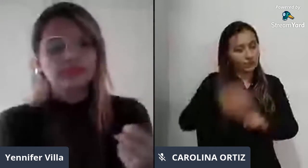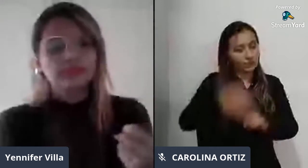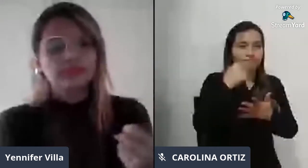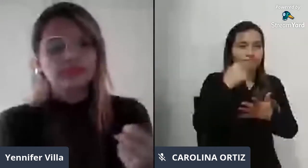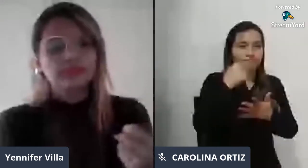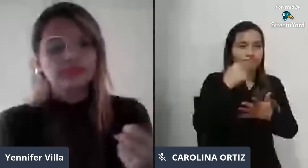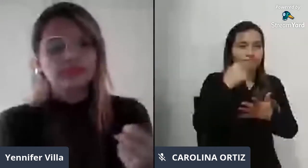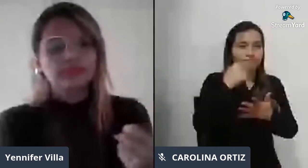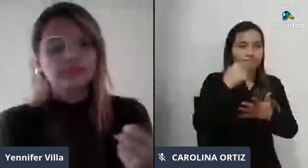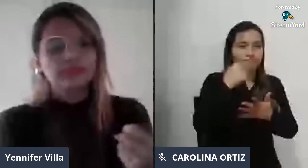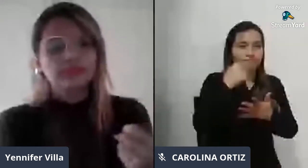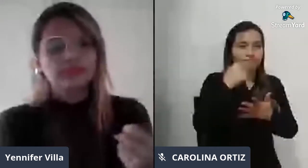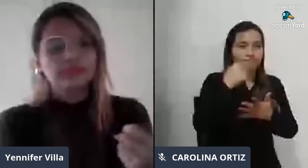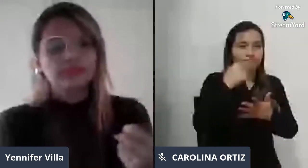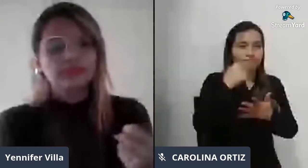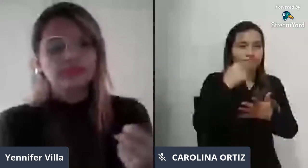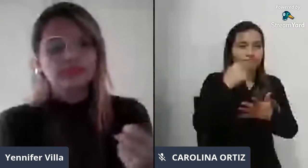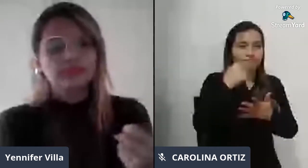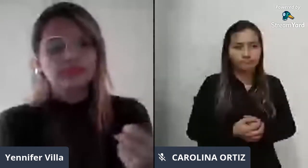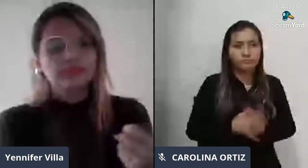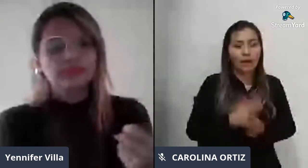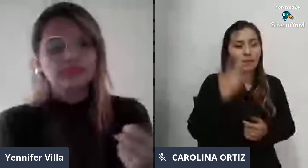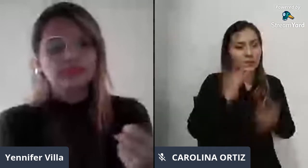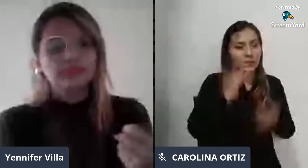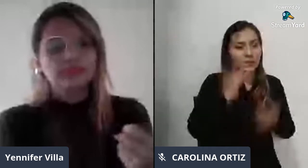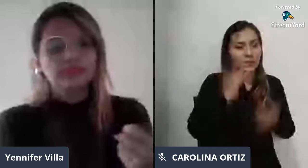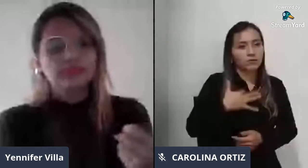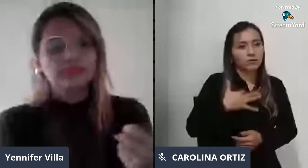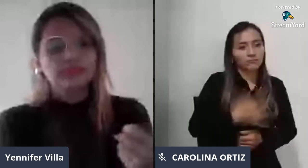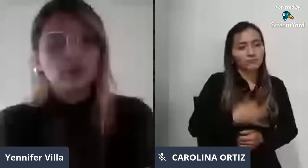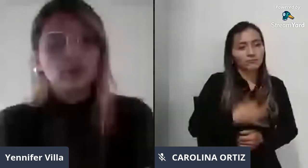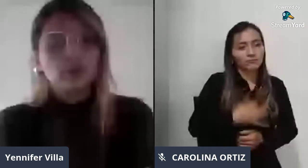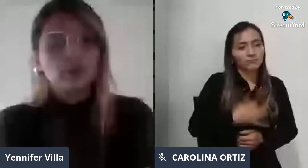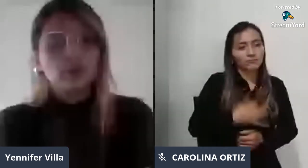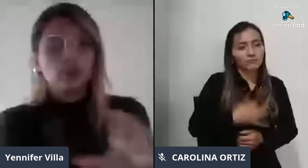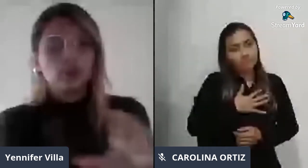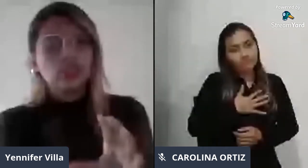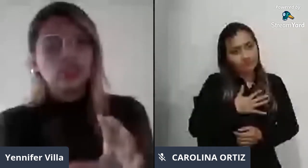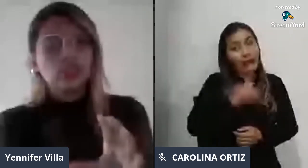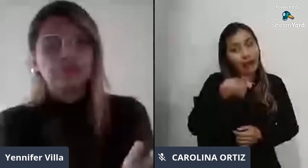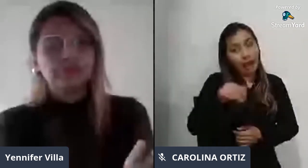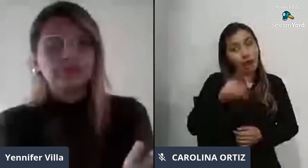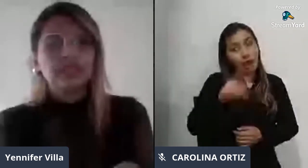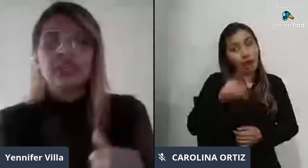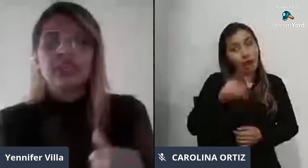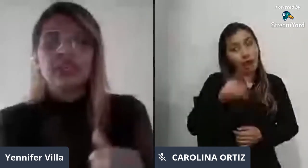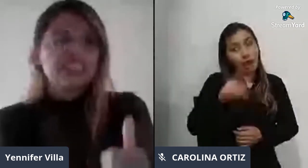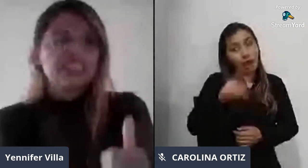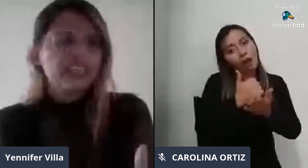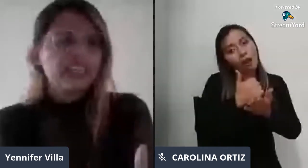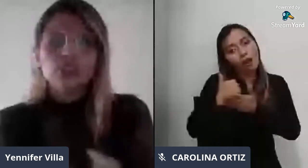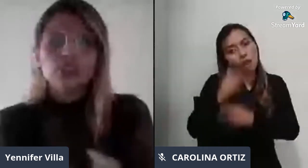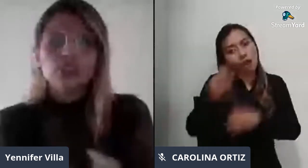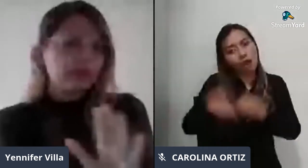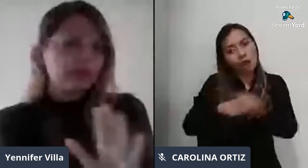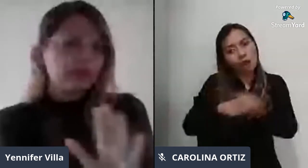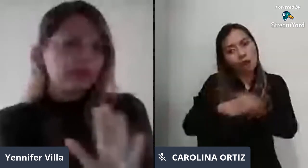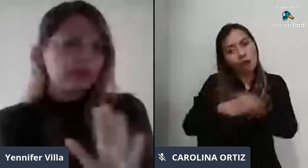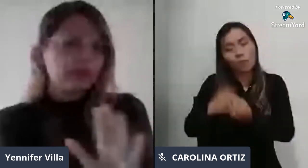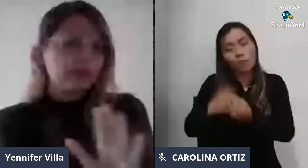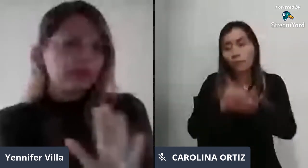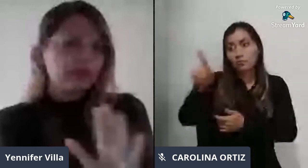ético, la compasión, y a esos les brindamos apoyos, pero hay otros que no. Si eres drogadicto, yo no te voy a apoyar porque ¿quién te manda a